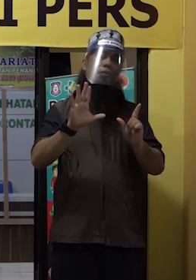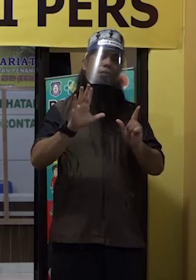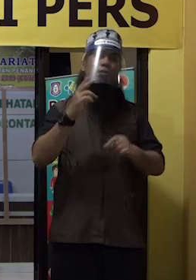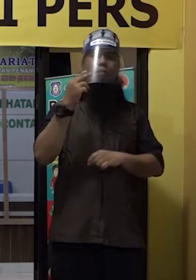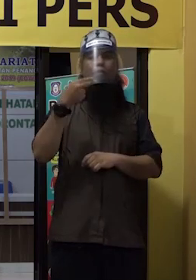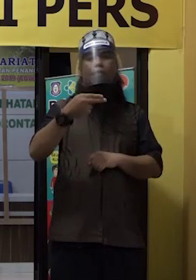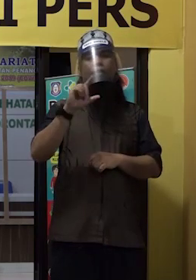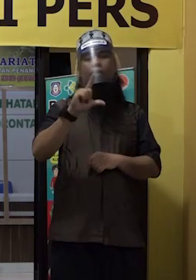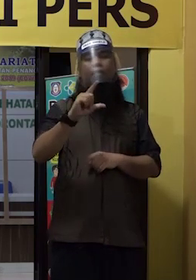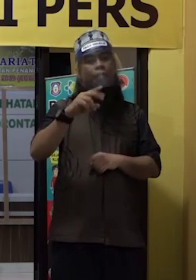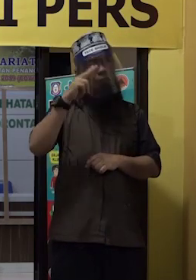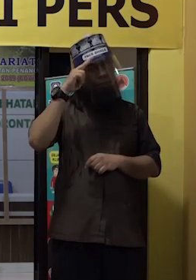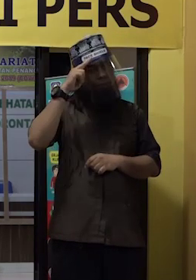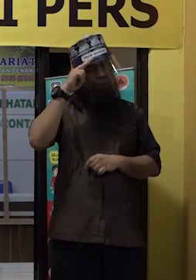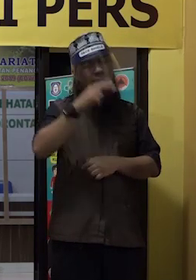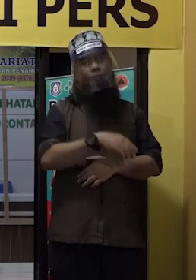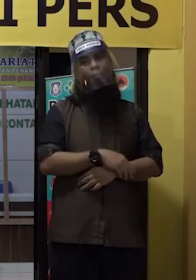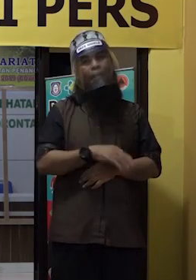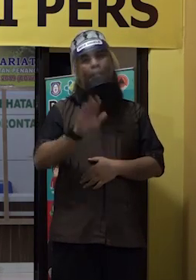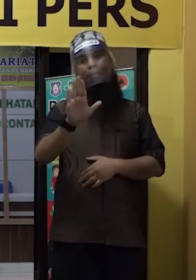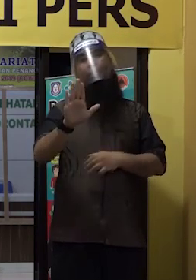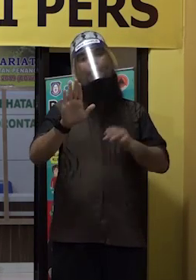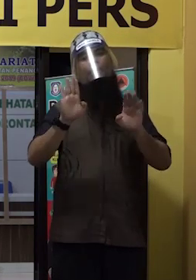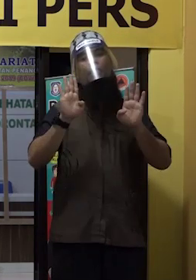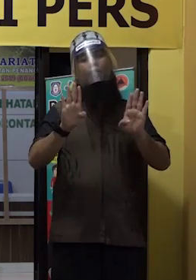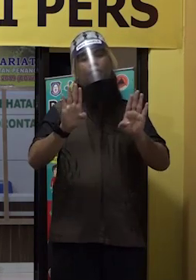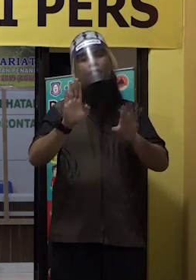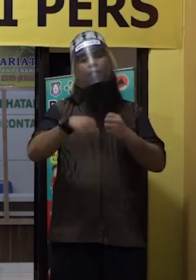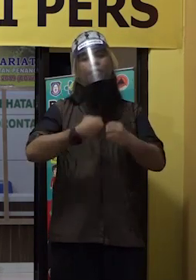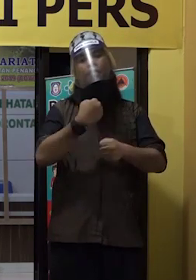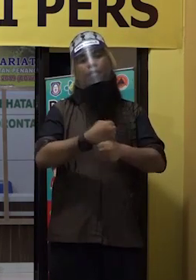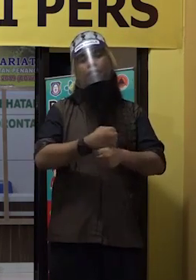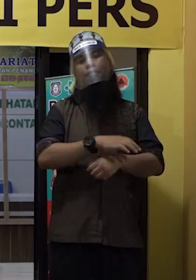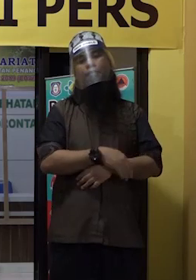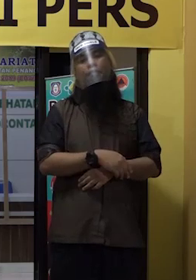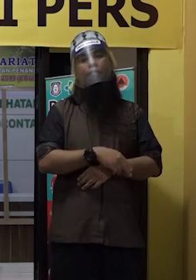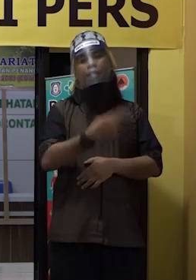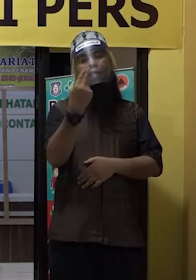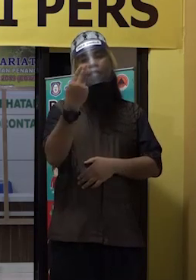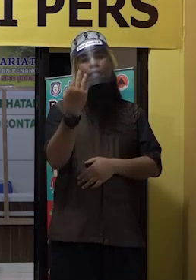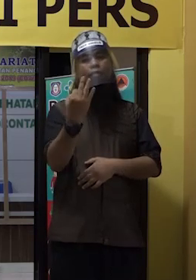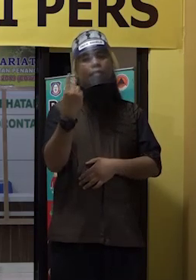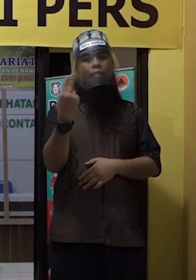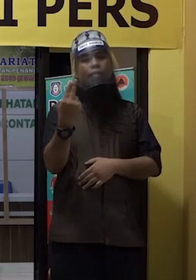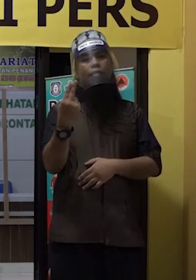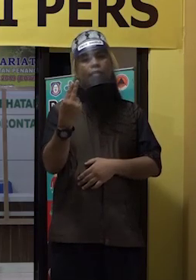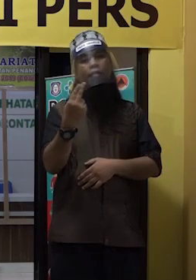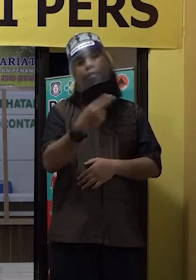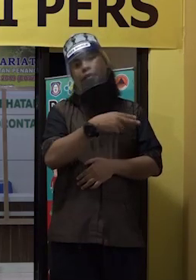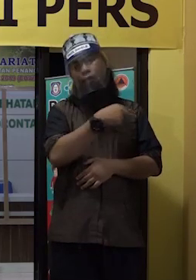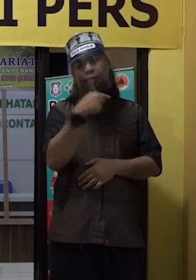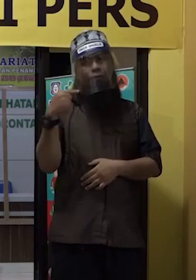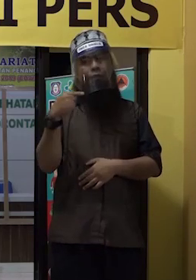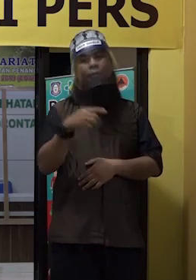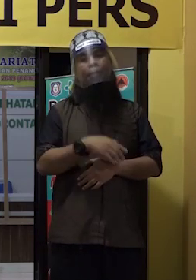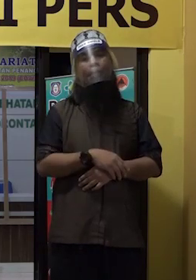HL, laki-laki 58 tahun, hasil swab kedua dan ketiga PCR-nya negatif, dirawat selama